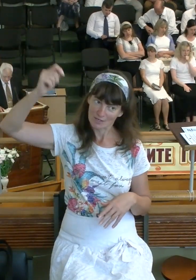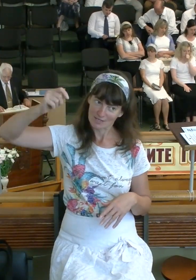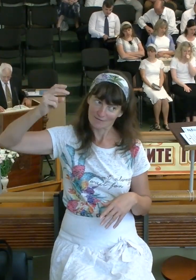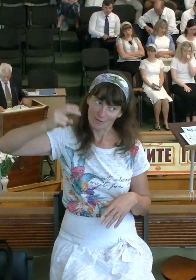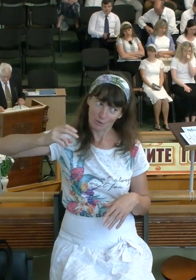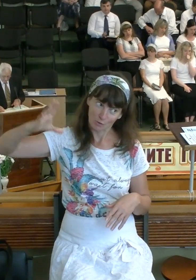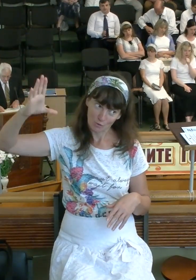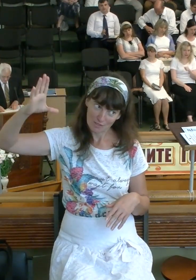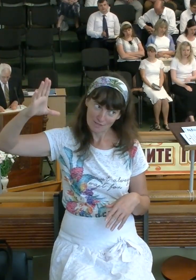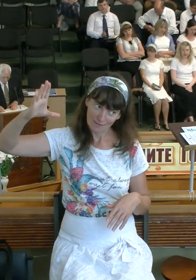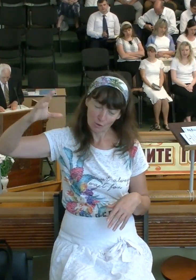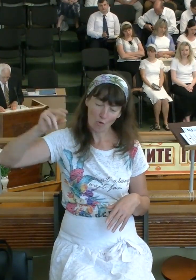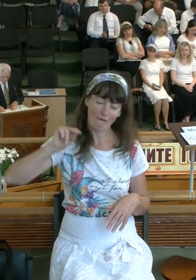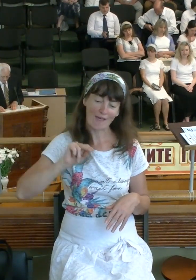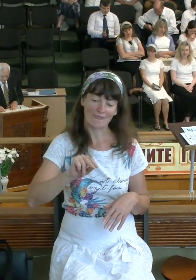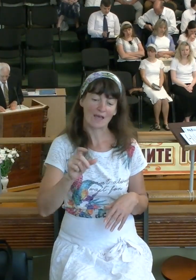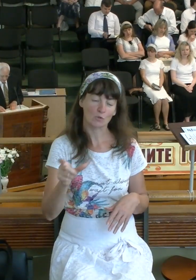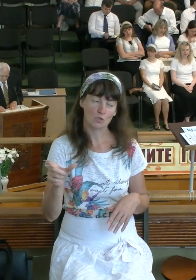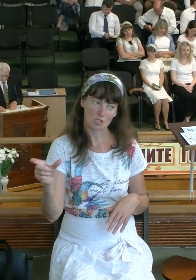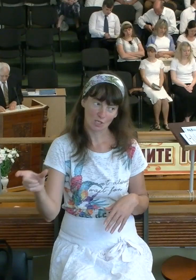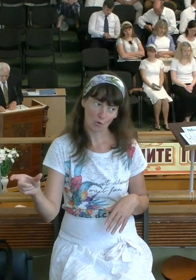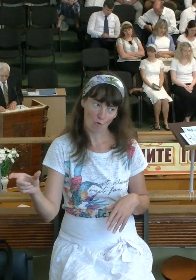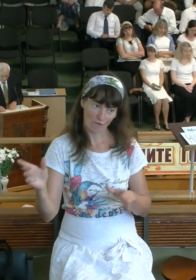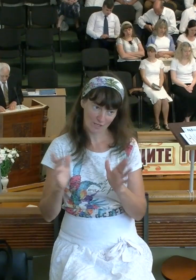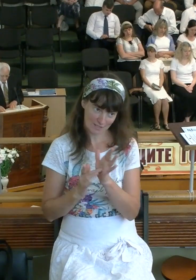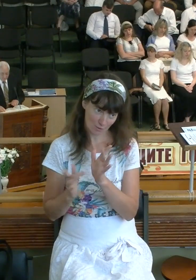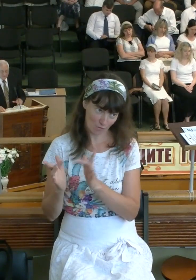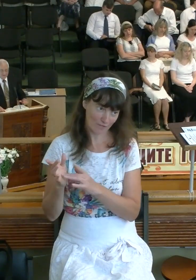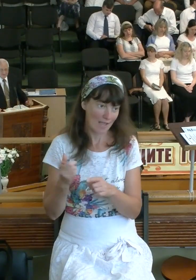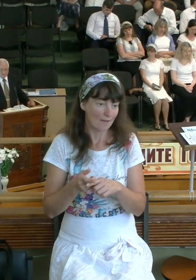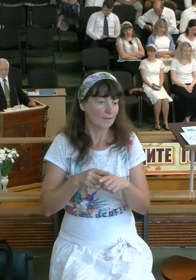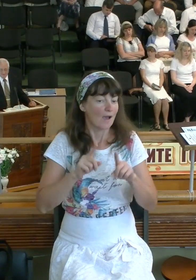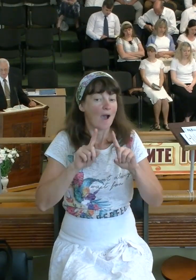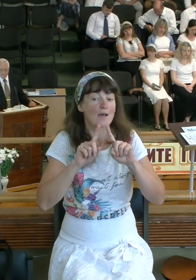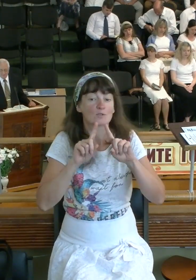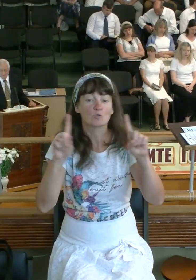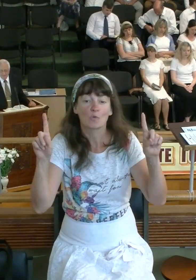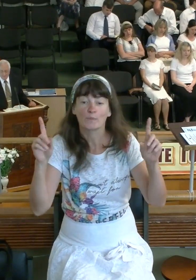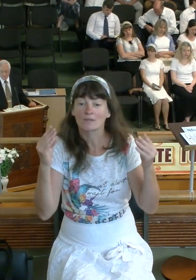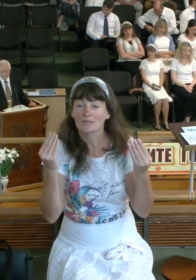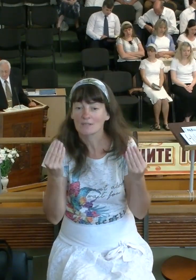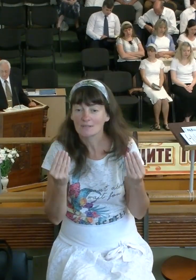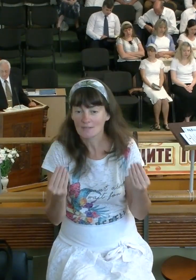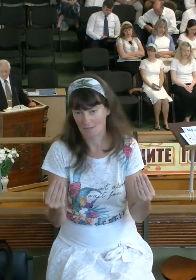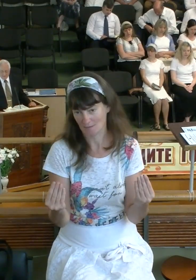на учеников, это особенный день.